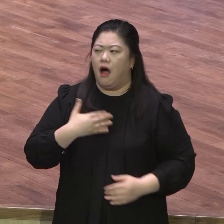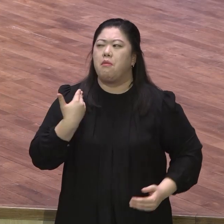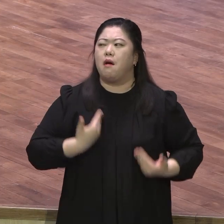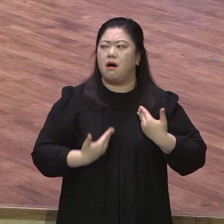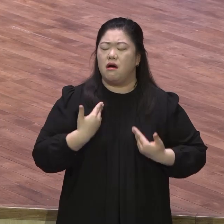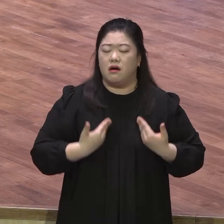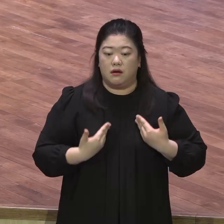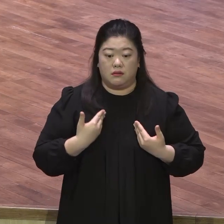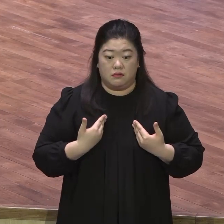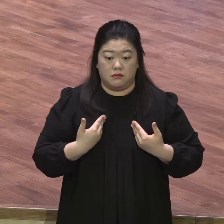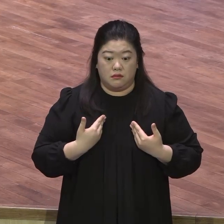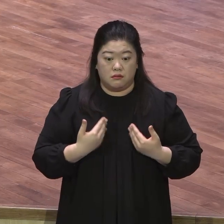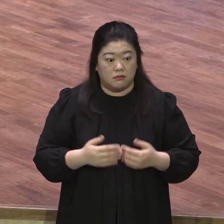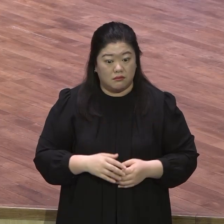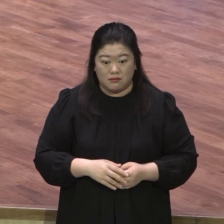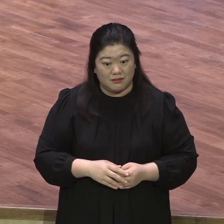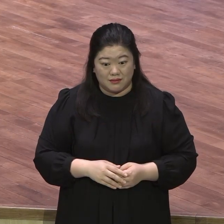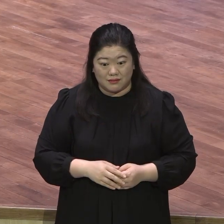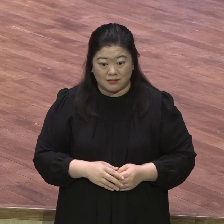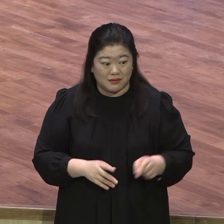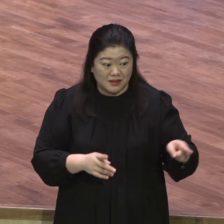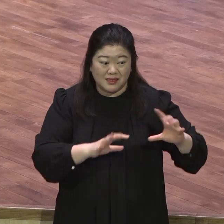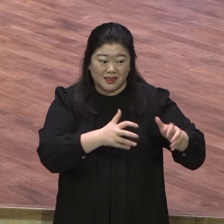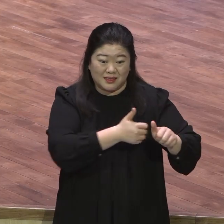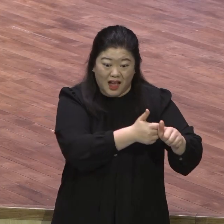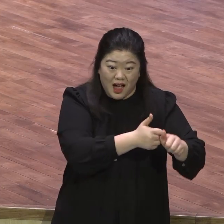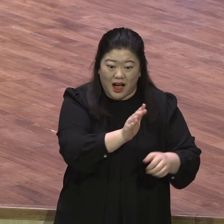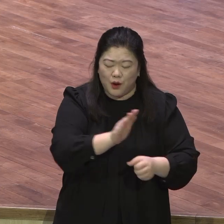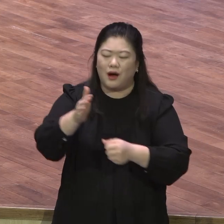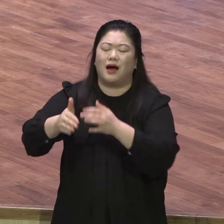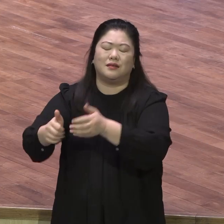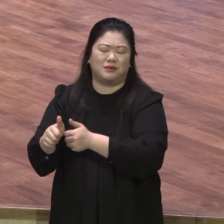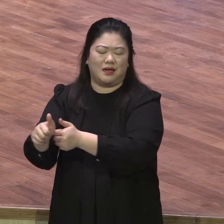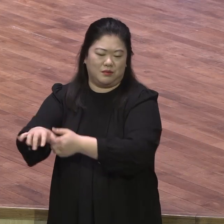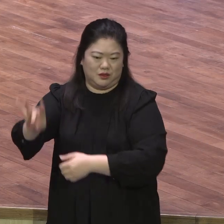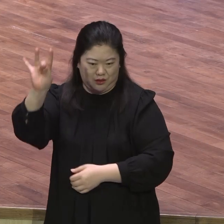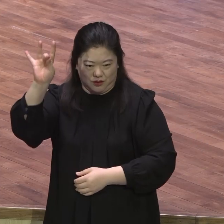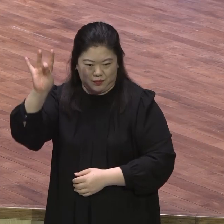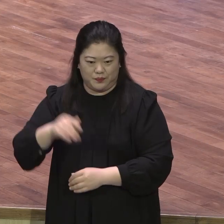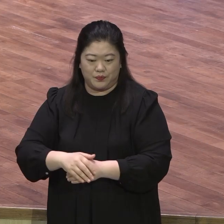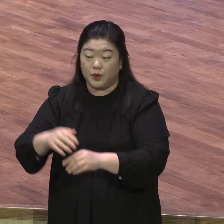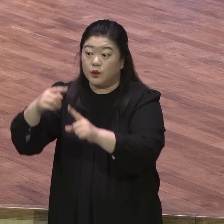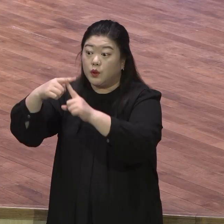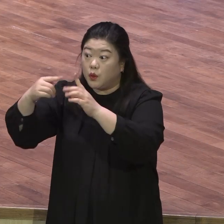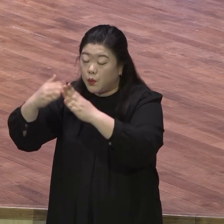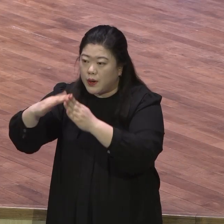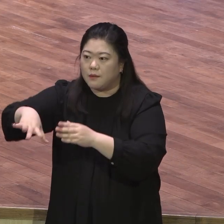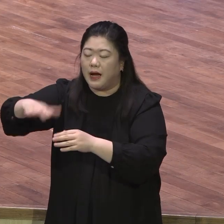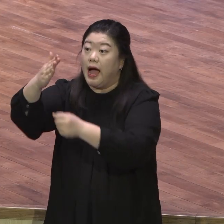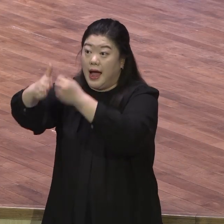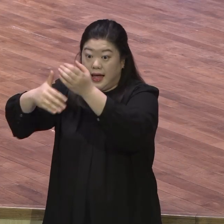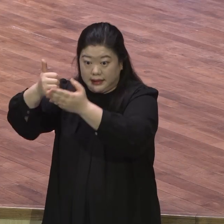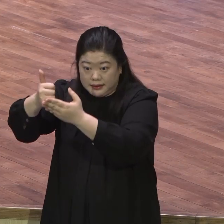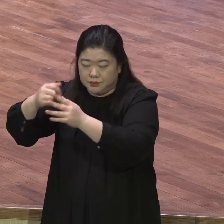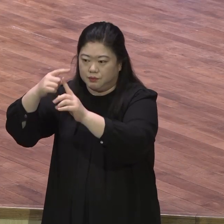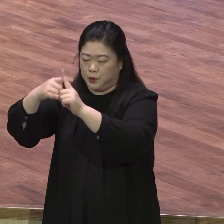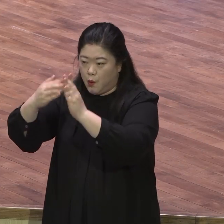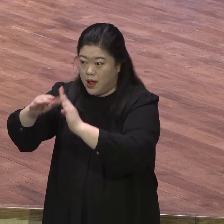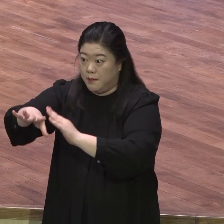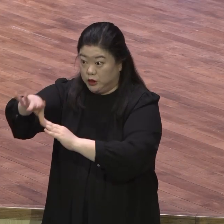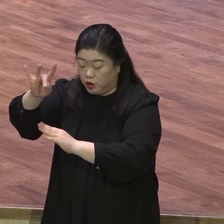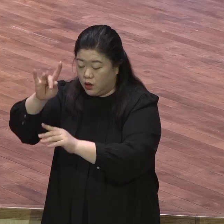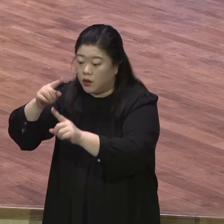내가 주인이고 세상이 주인이란 말이에요. 그러니까 늘 스케줄을 교회 중심에 맞추시기 바랍니다. 그게 구원받은 성도의 삶.